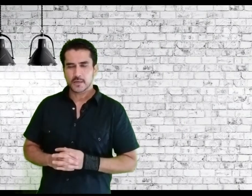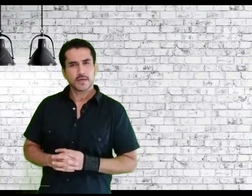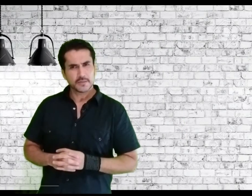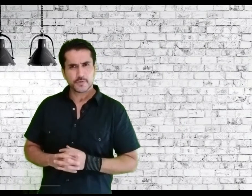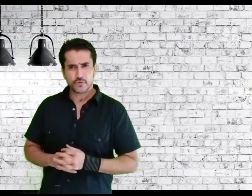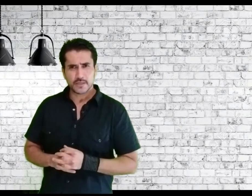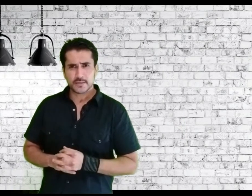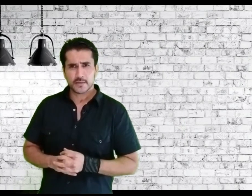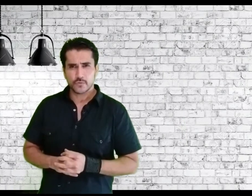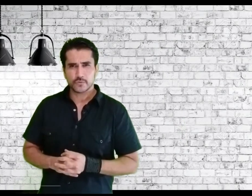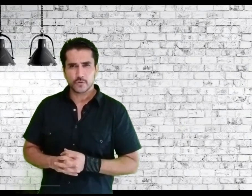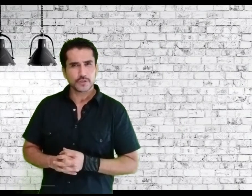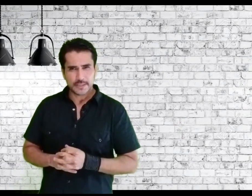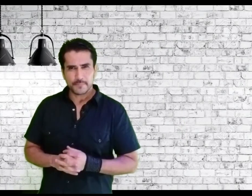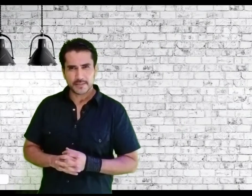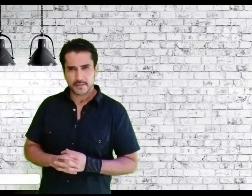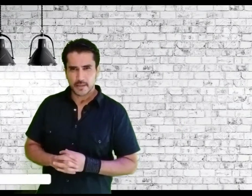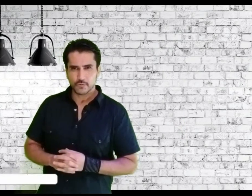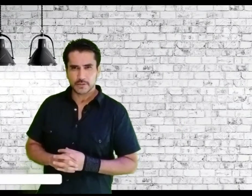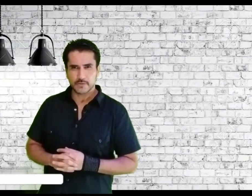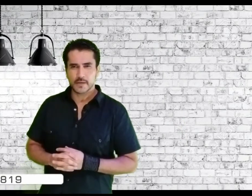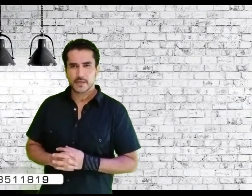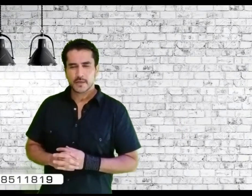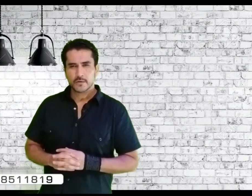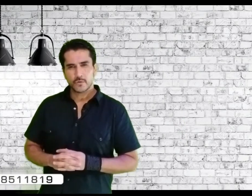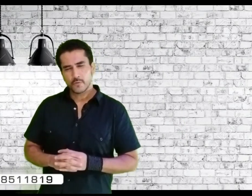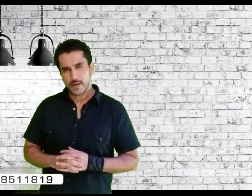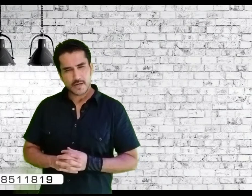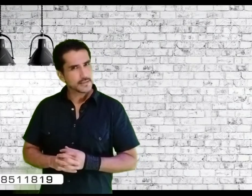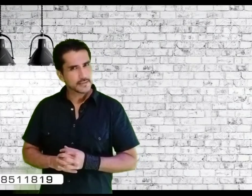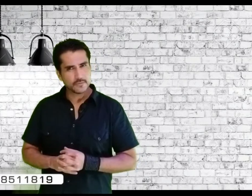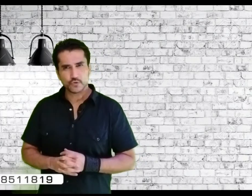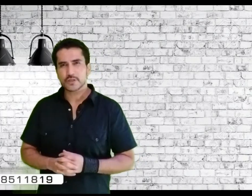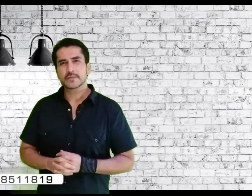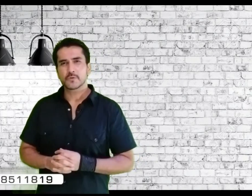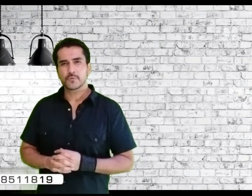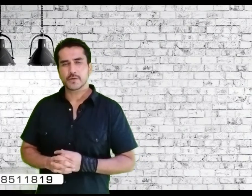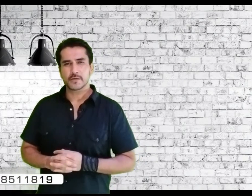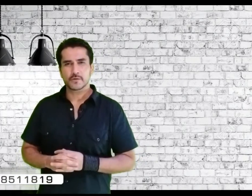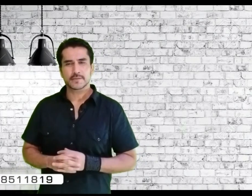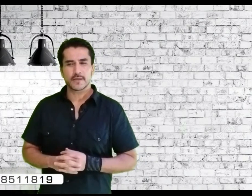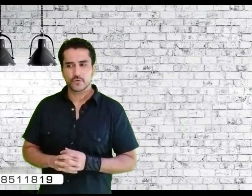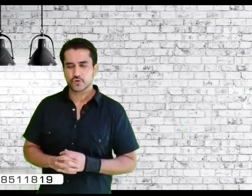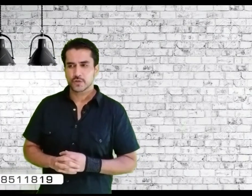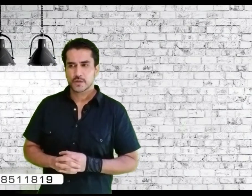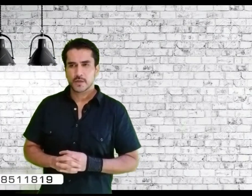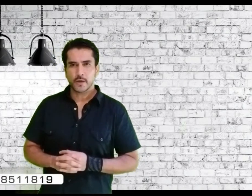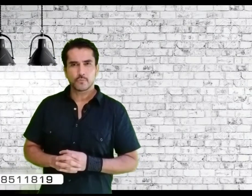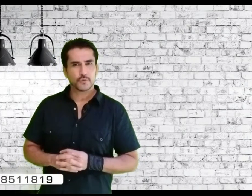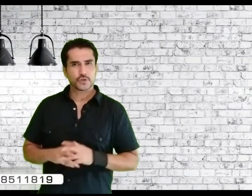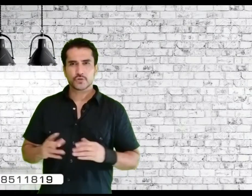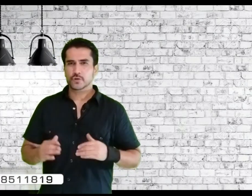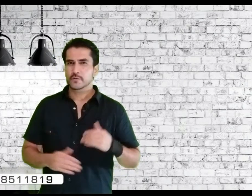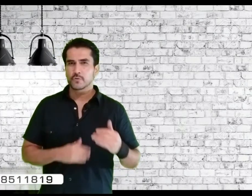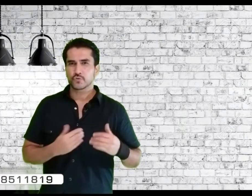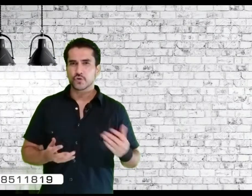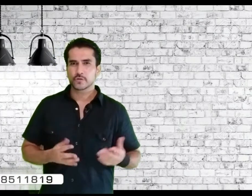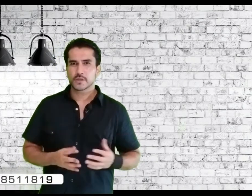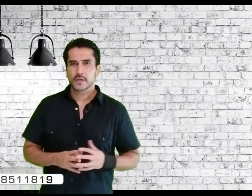que las personas con discapacidad auditiva lo van a agradecer muchísimo, porque creo que estamos en un proceso de evolución